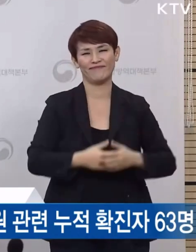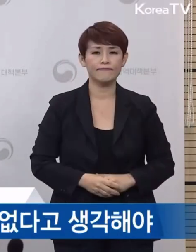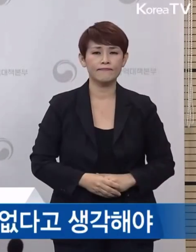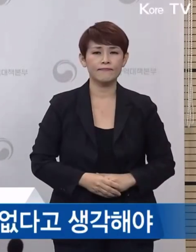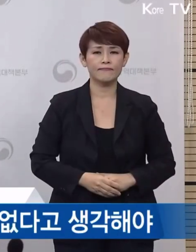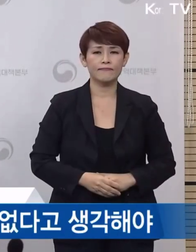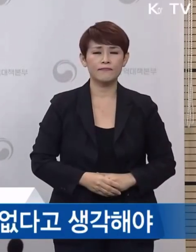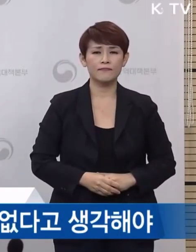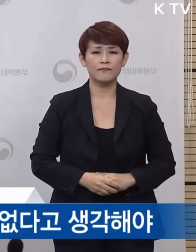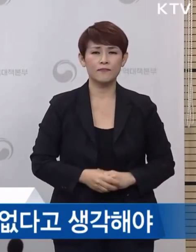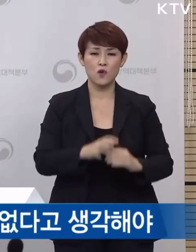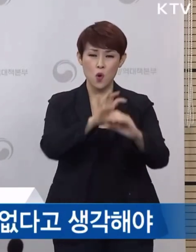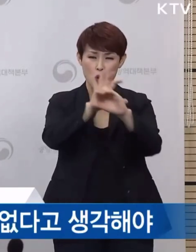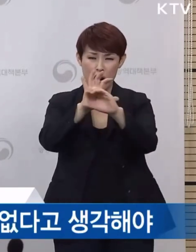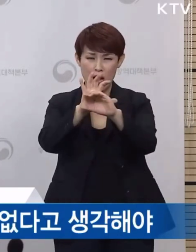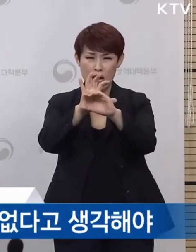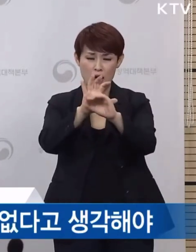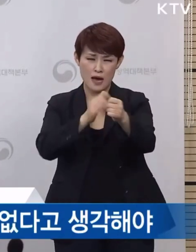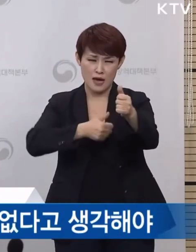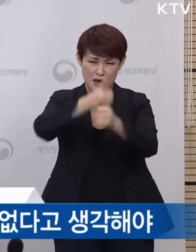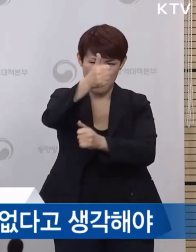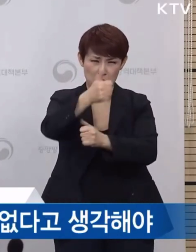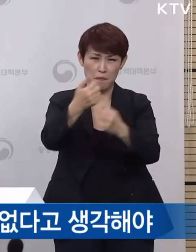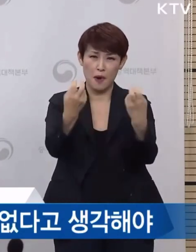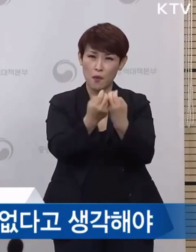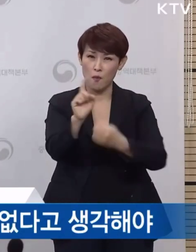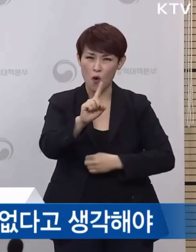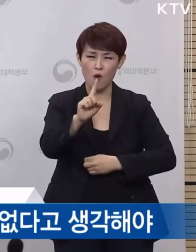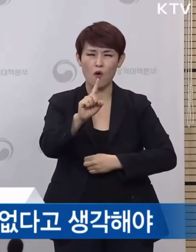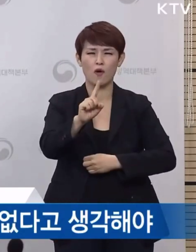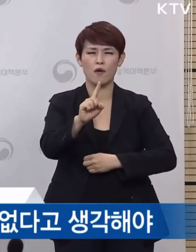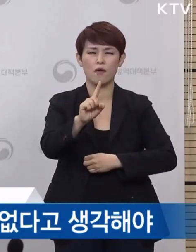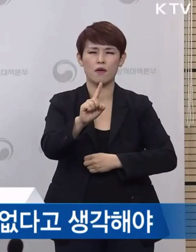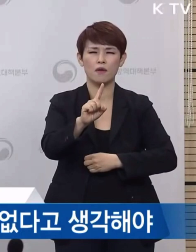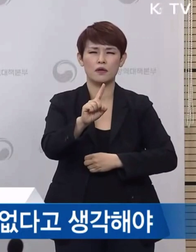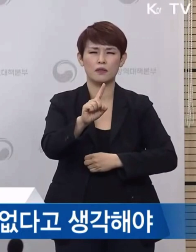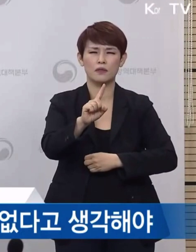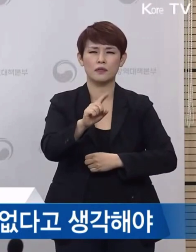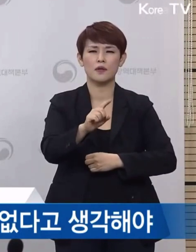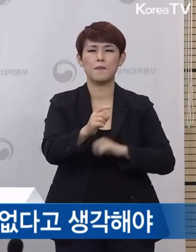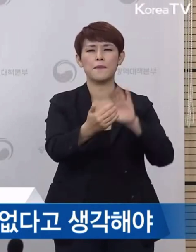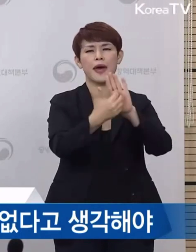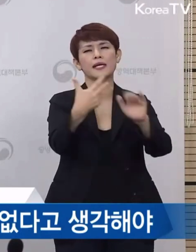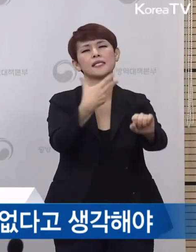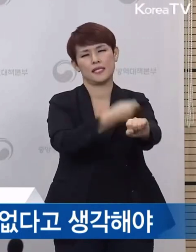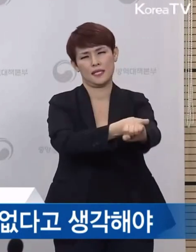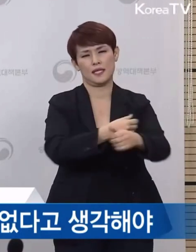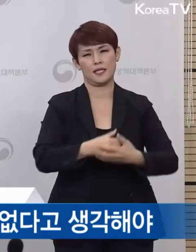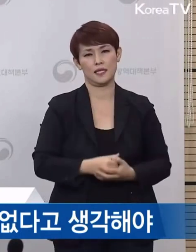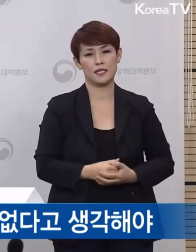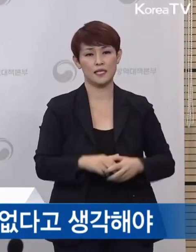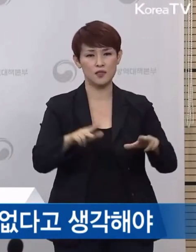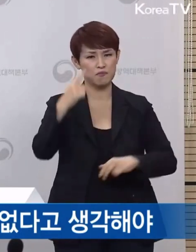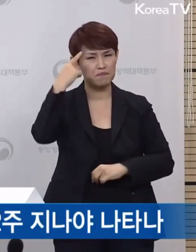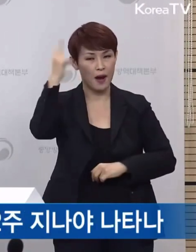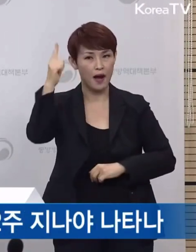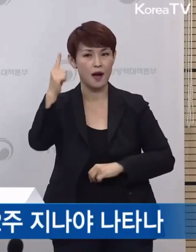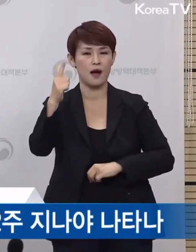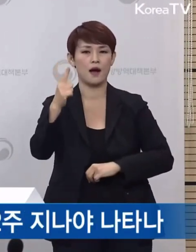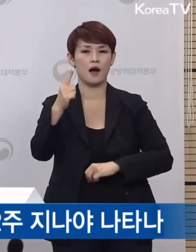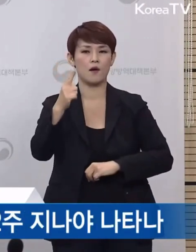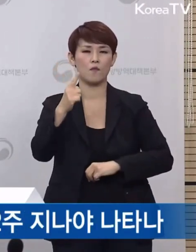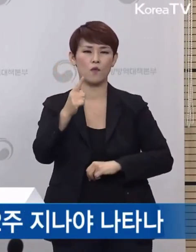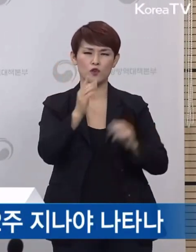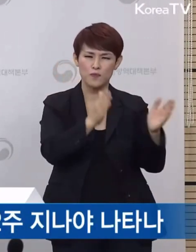부탁드립니다. 코로나19를 극복하는 최후의 방법은 백신입니다. 현재 백신 개발과 확보,